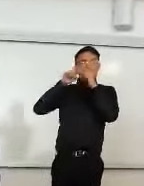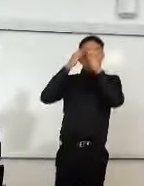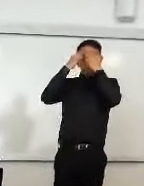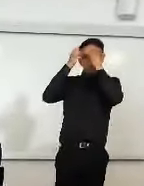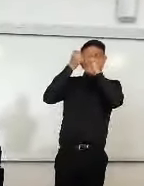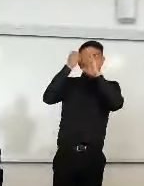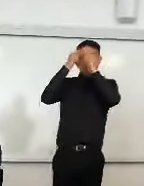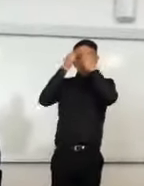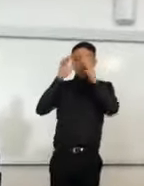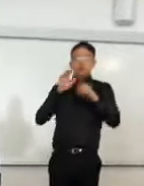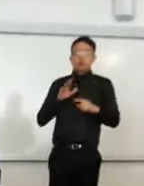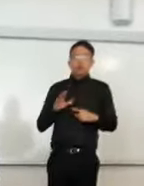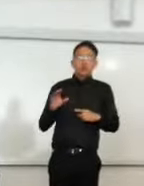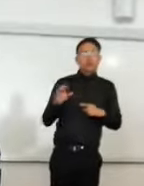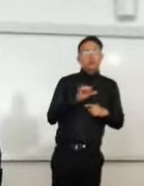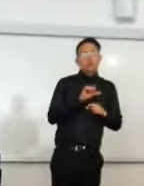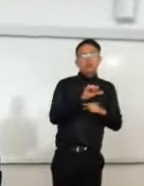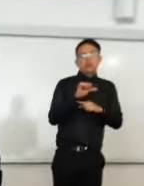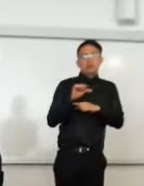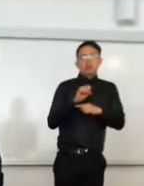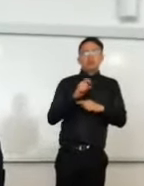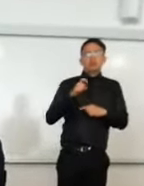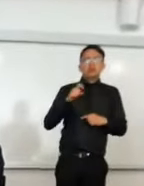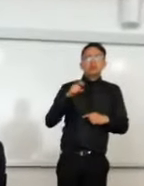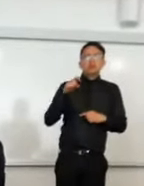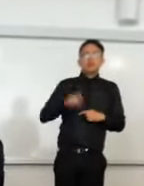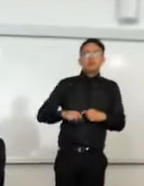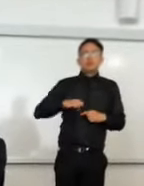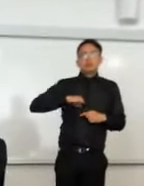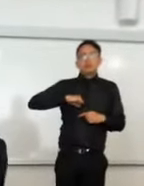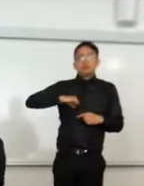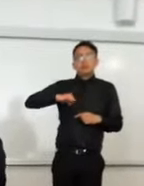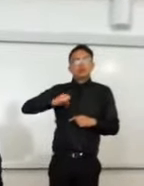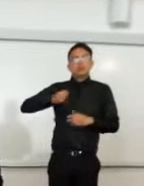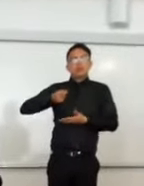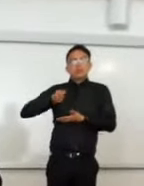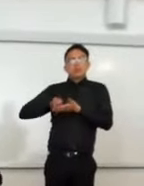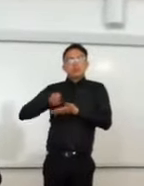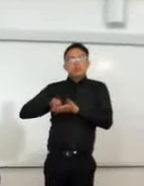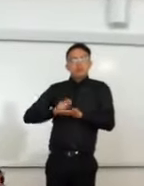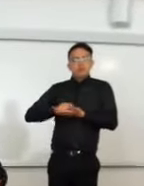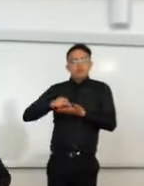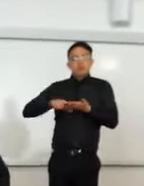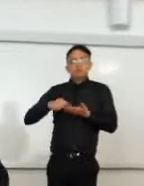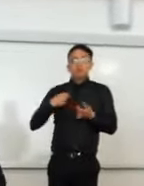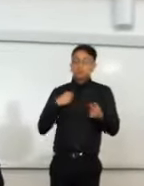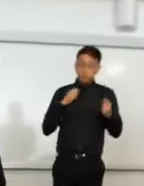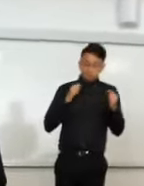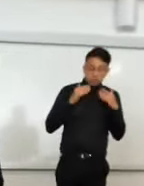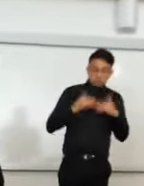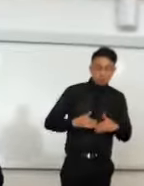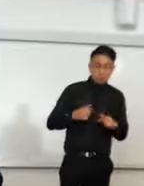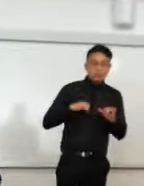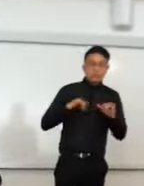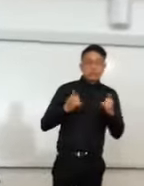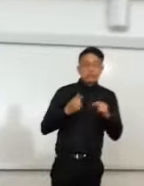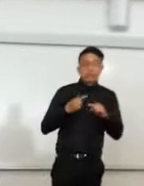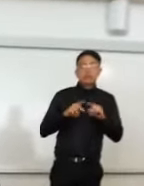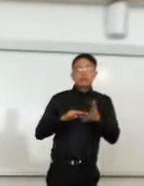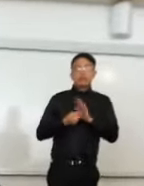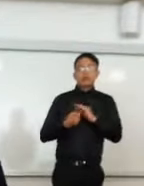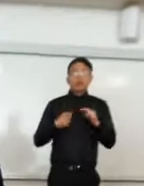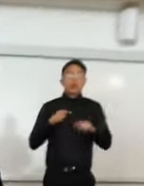entendimiento de que todas y todos tenemos capacidad. Y el hecho de que una persona tenga un tipo de discapacidad no te hace que no